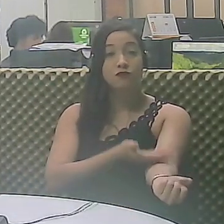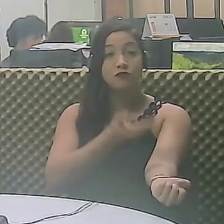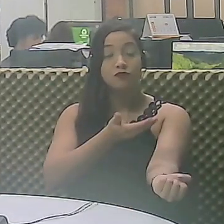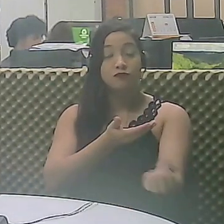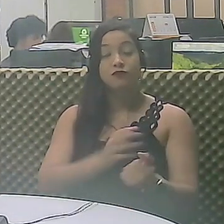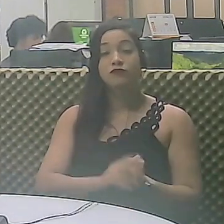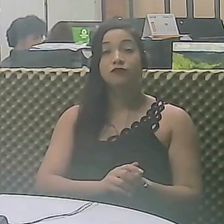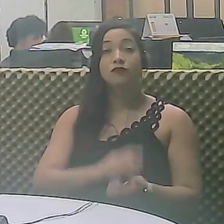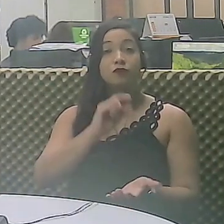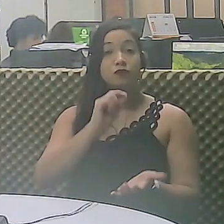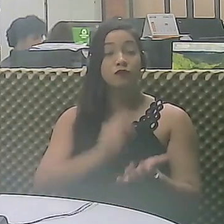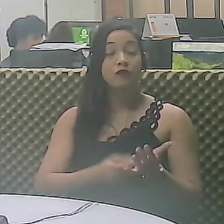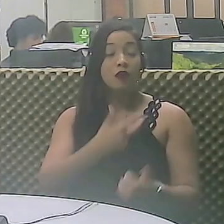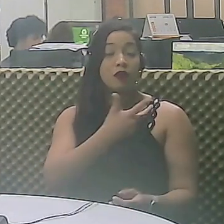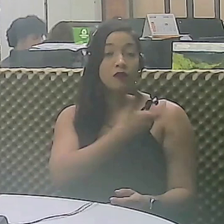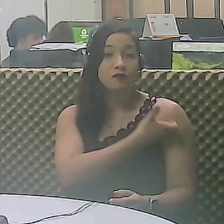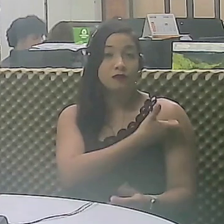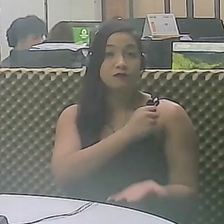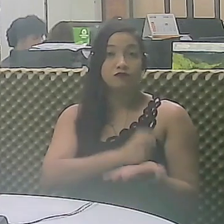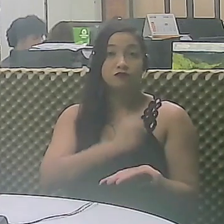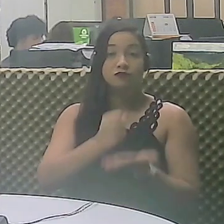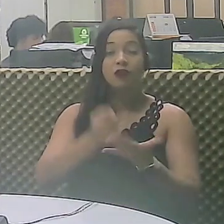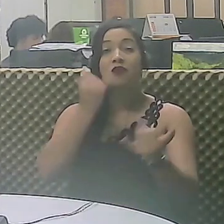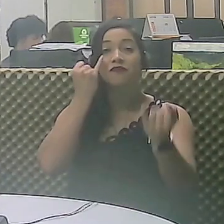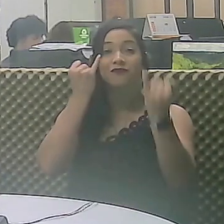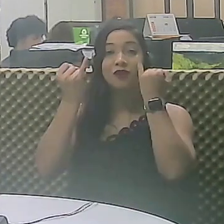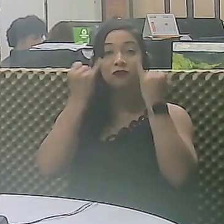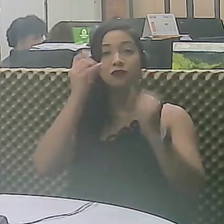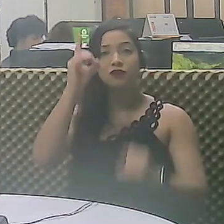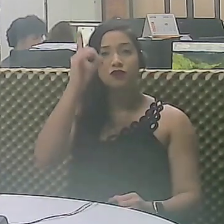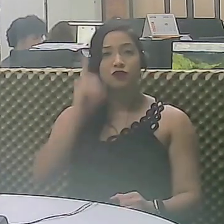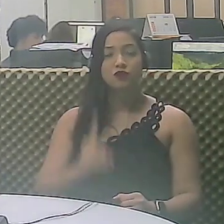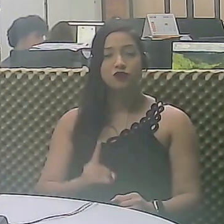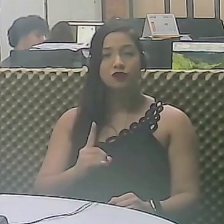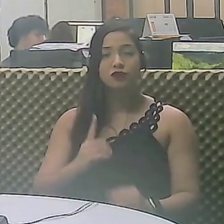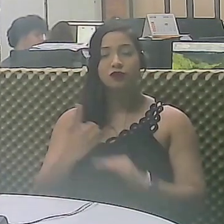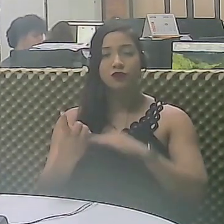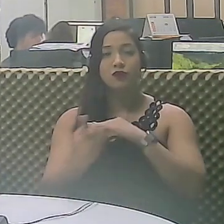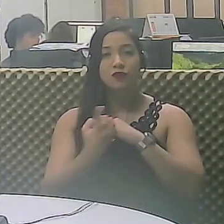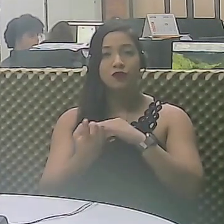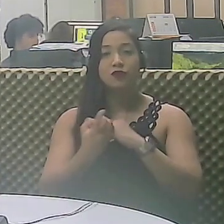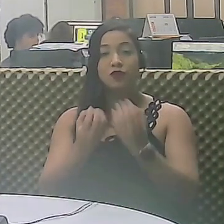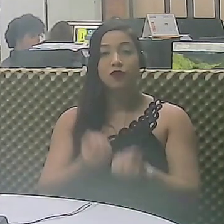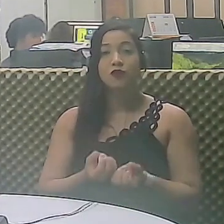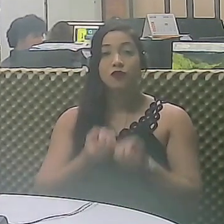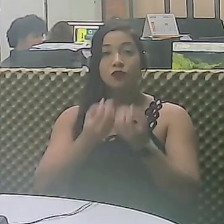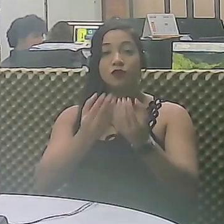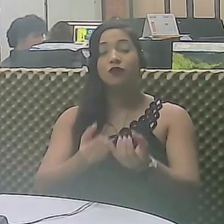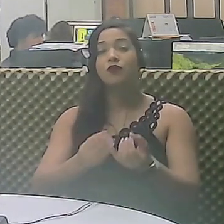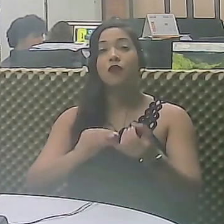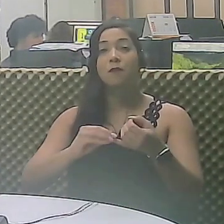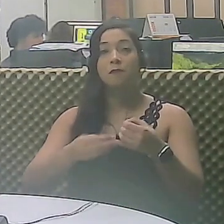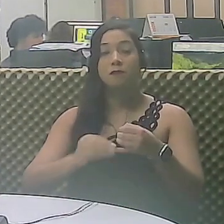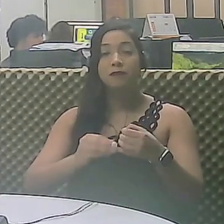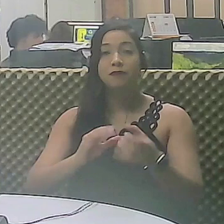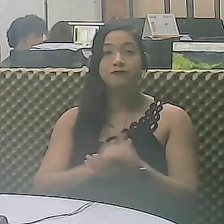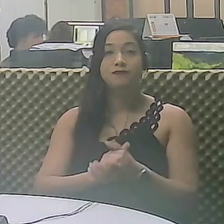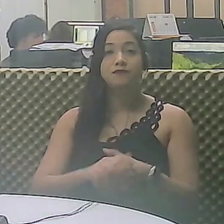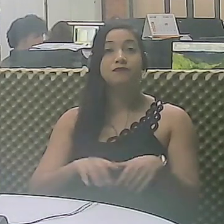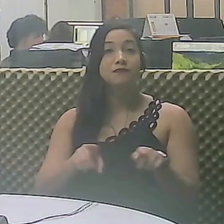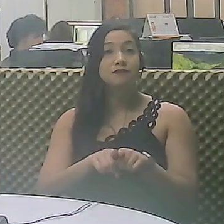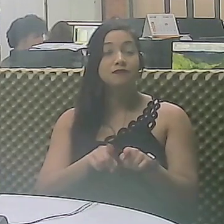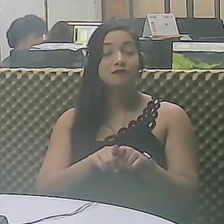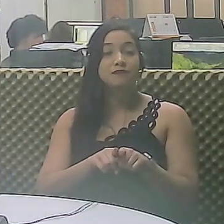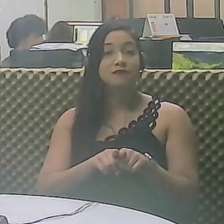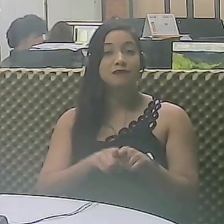a atualização do cartão de vacina, informações sobre os direitos do consumidor e doação de mudas. Além disso, haverá